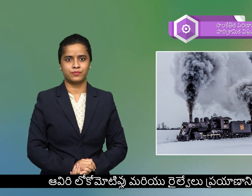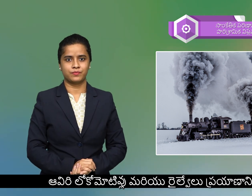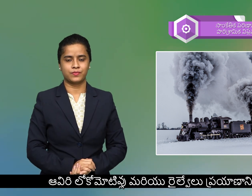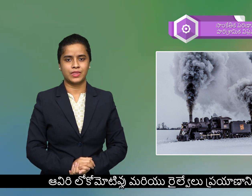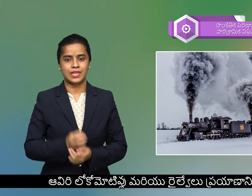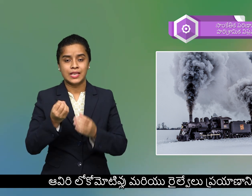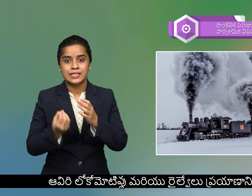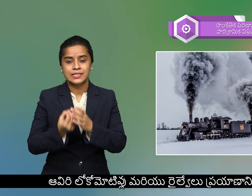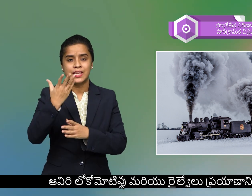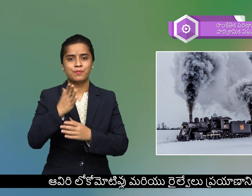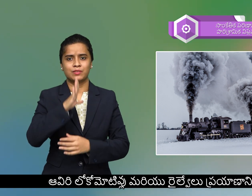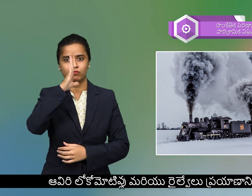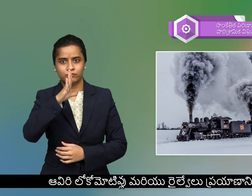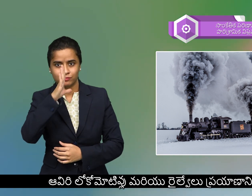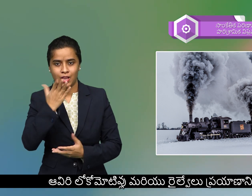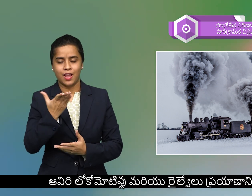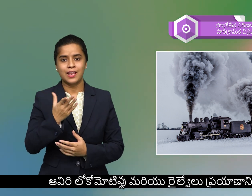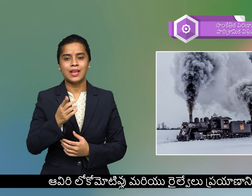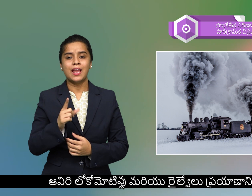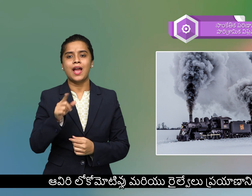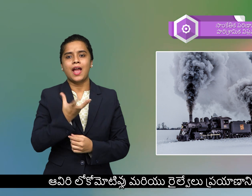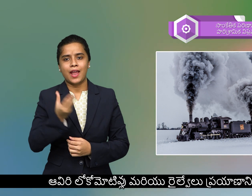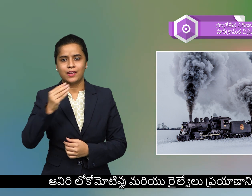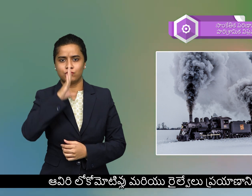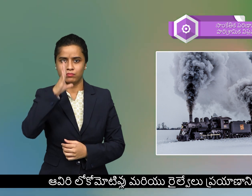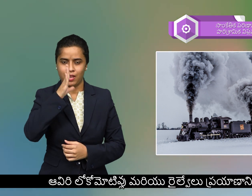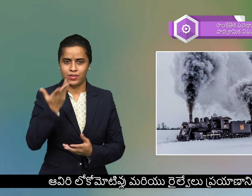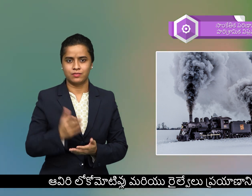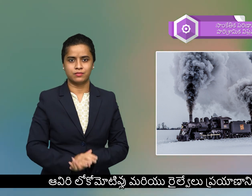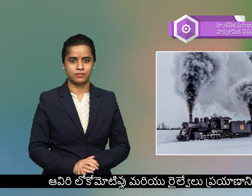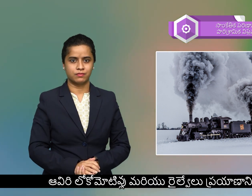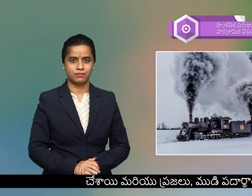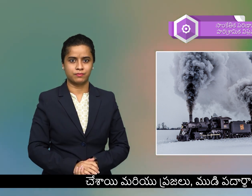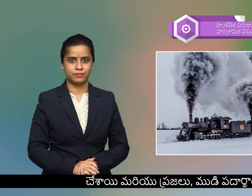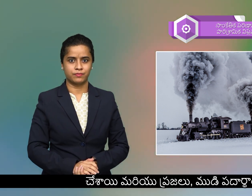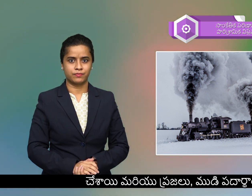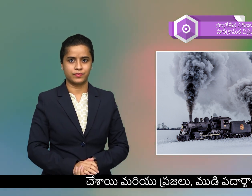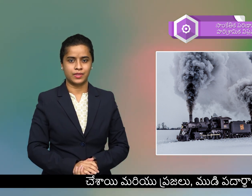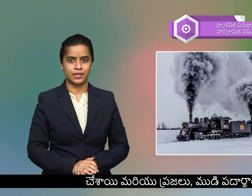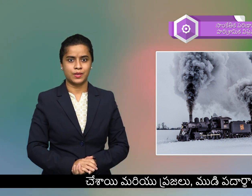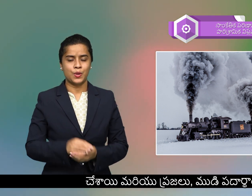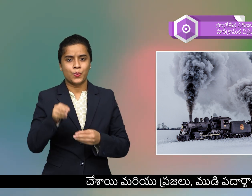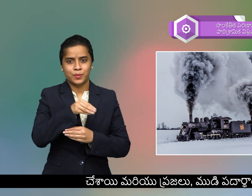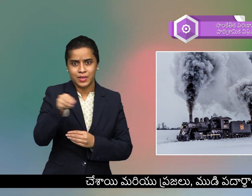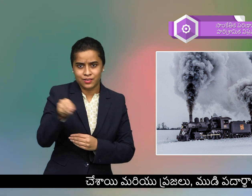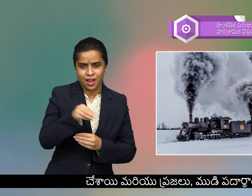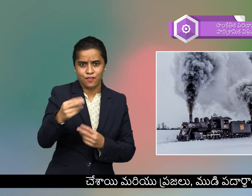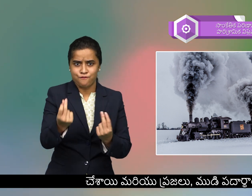ఆవిరి లోకోమోటివ్లు మరియు రైల్వేలు ప్రయాణాన్ని వేగవంతం చేశాయి మరియు ప్రజలు